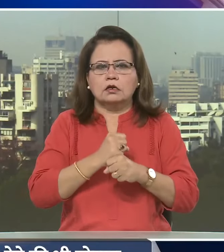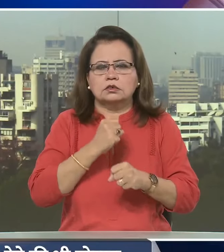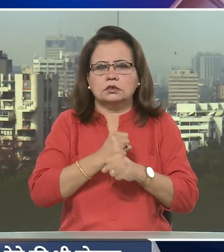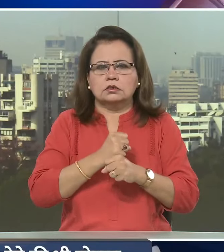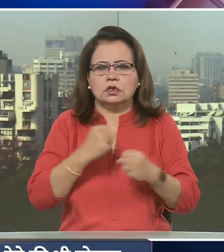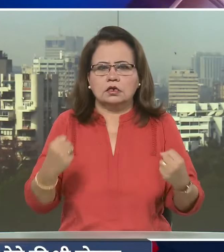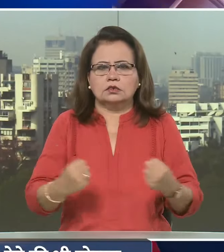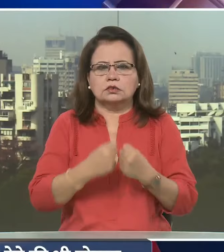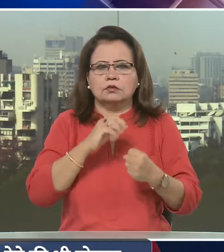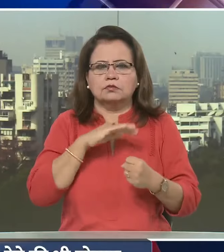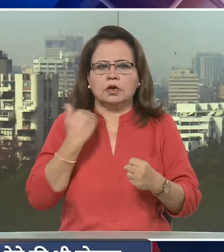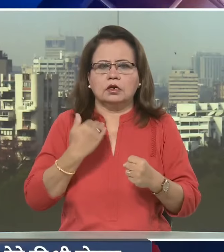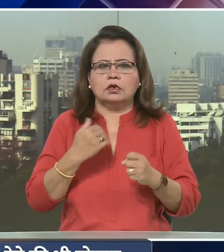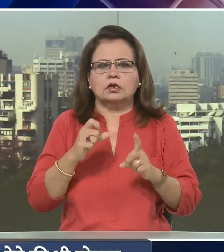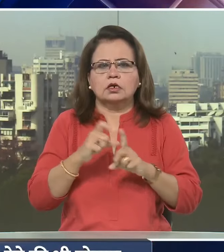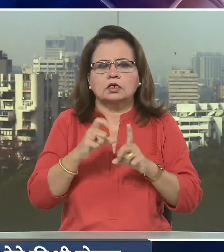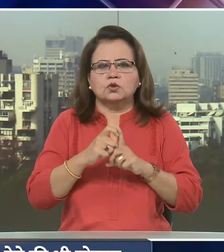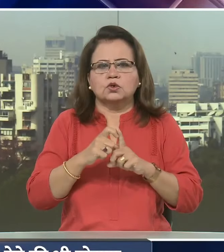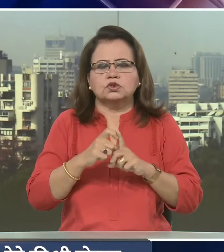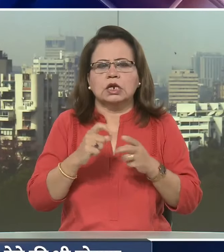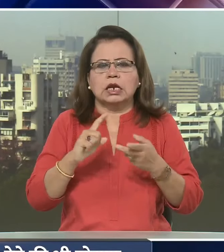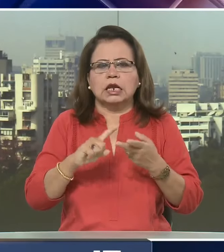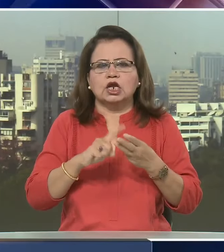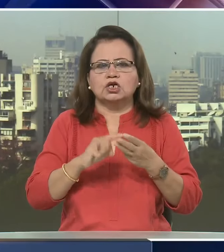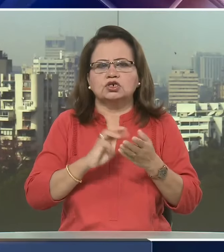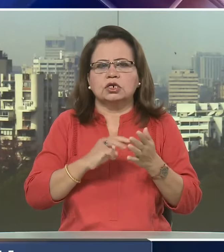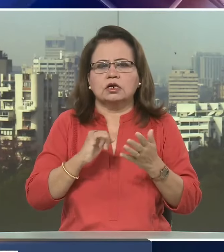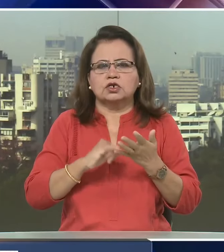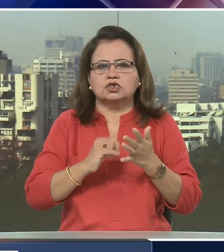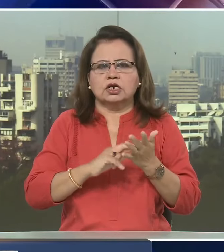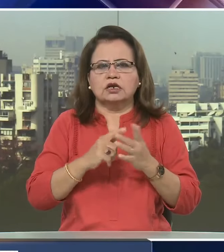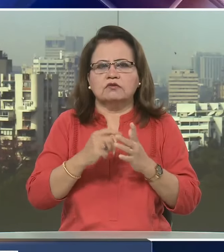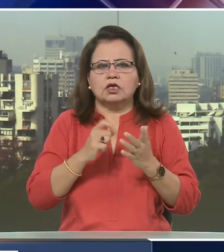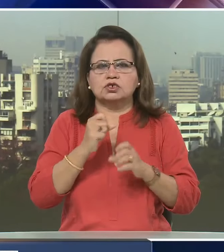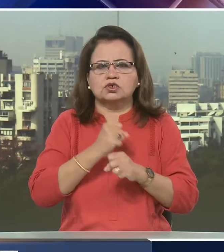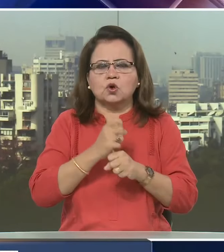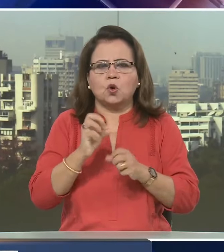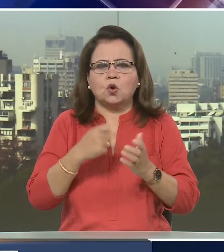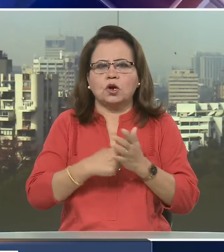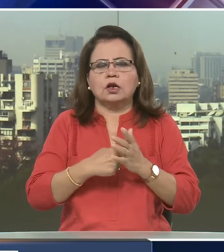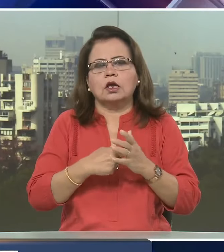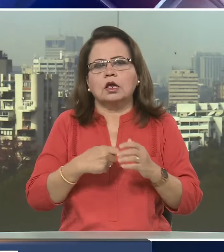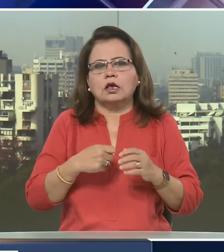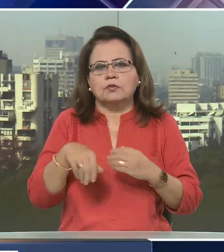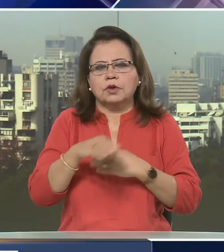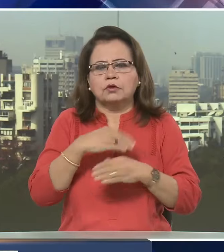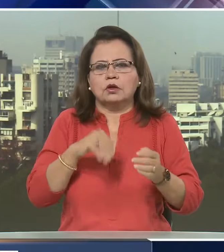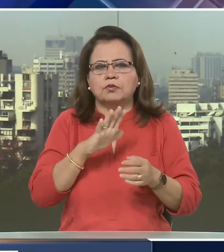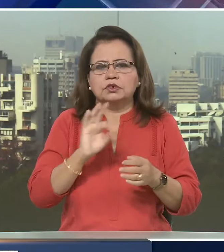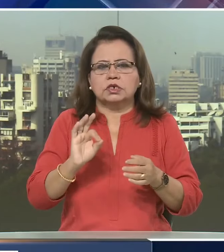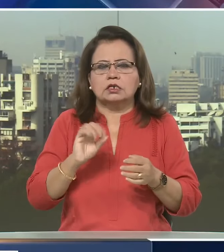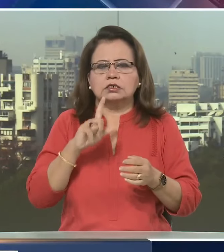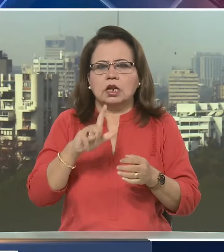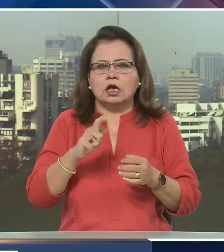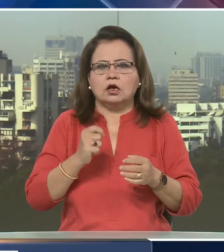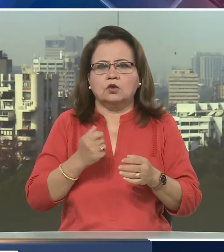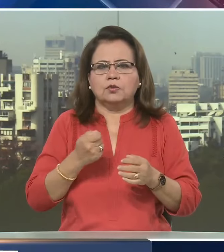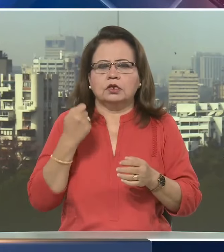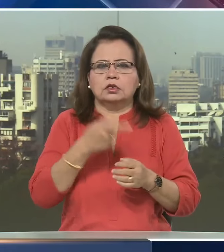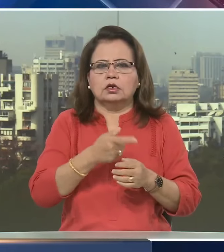ने हादसे में मारे गए डिविजनल इंजीनियर श्रीनिवास गौड़ के परिवार को 50,00,000 रुपए की अनुग्रह राशि देने